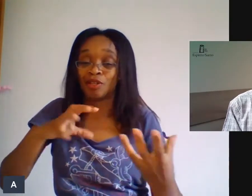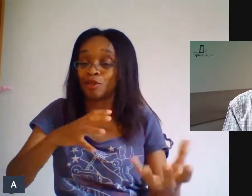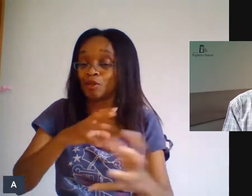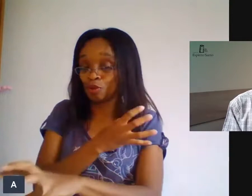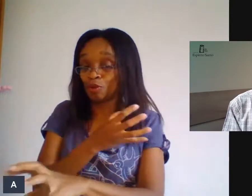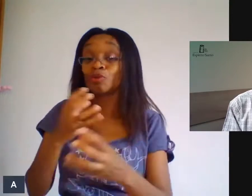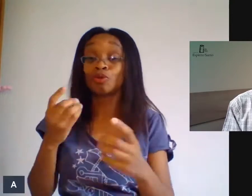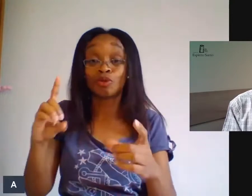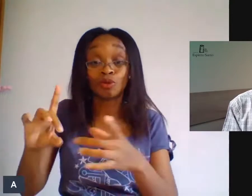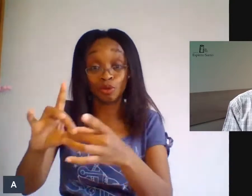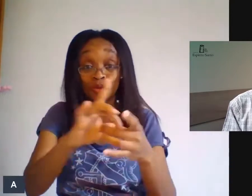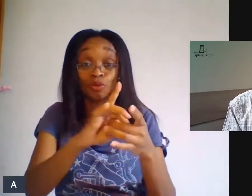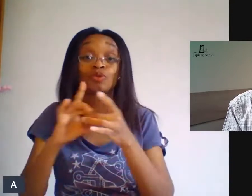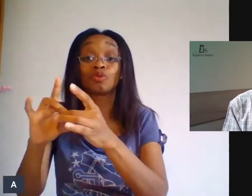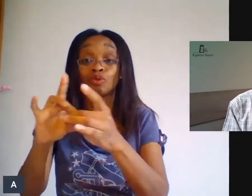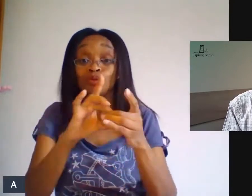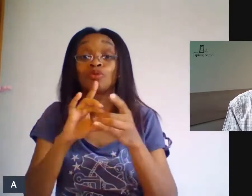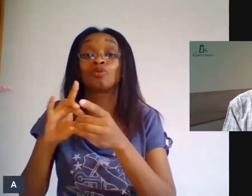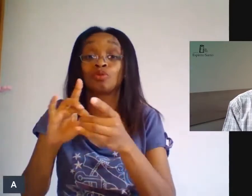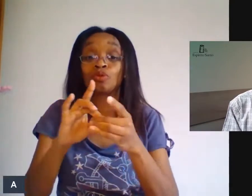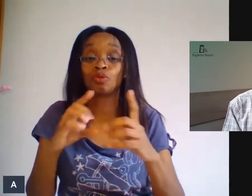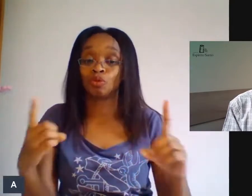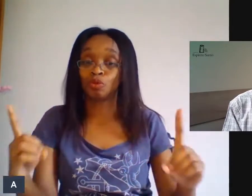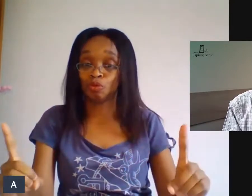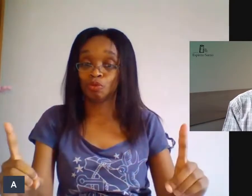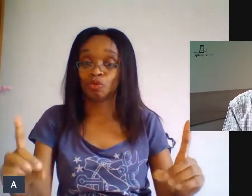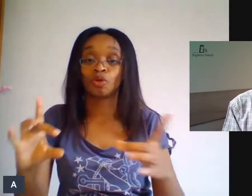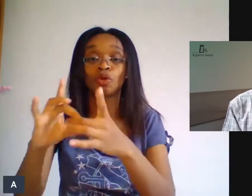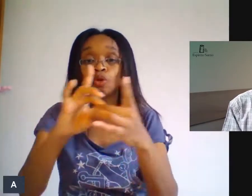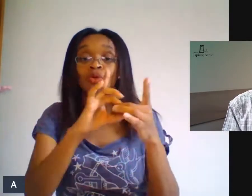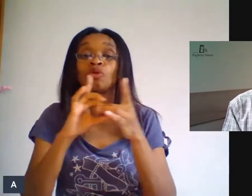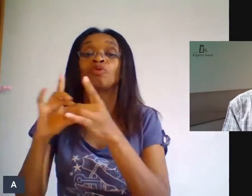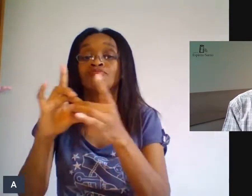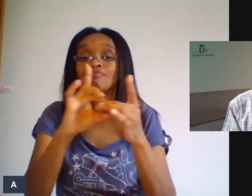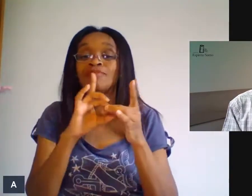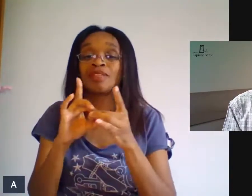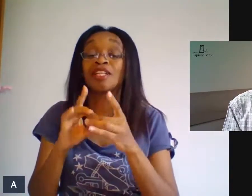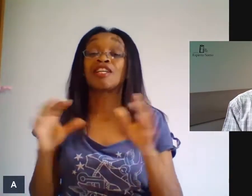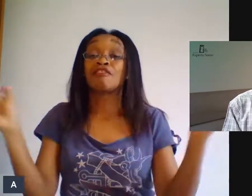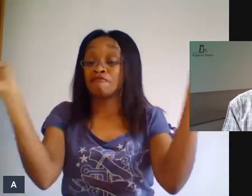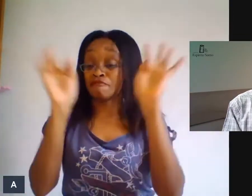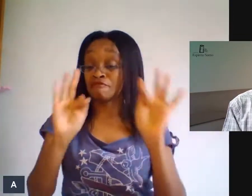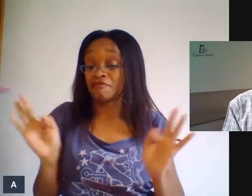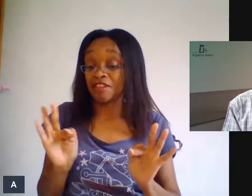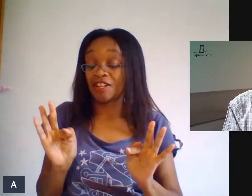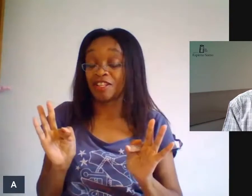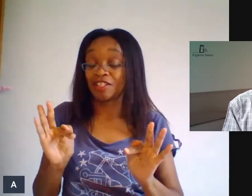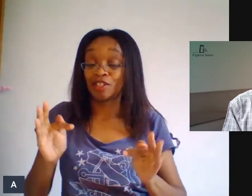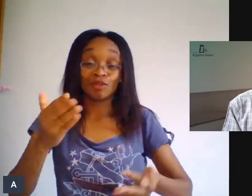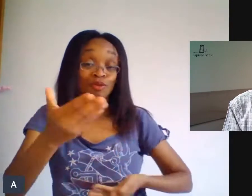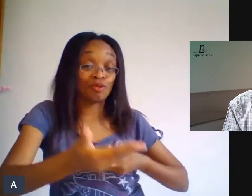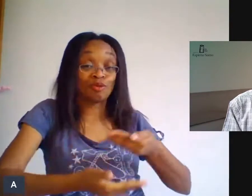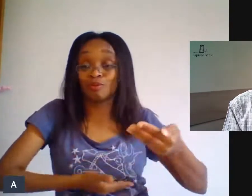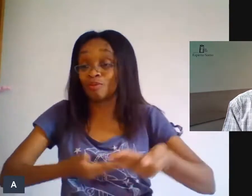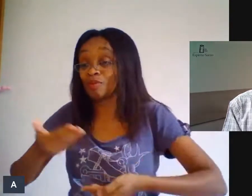homem, para que eles possam ambos serem felizes, um ao lado do outro. Né?